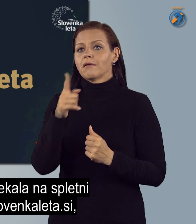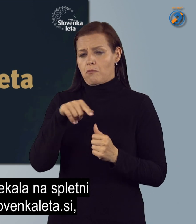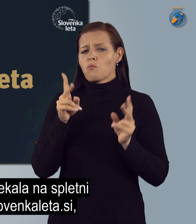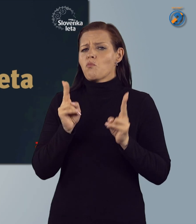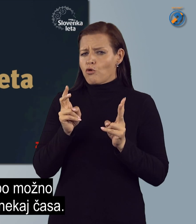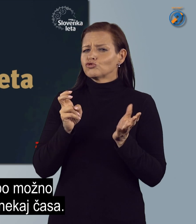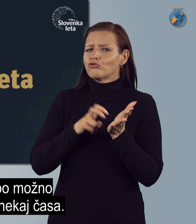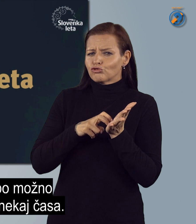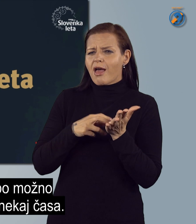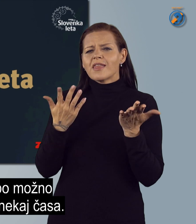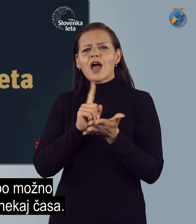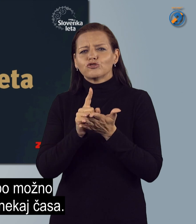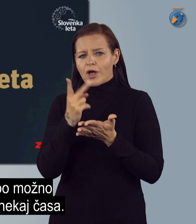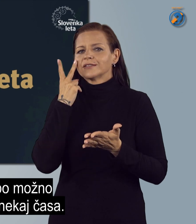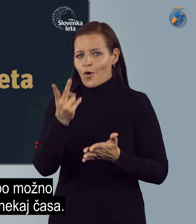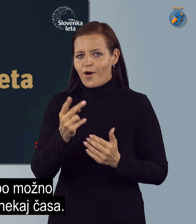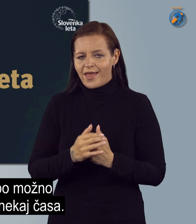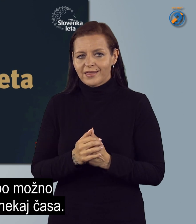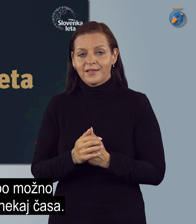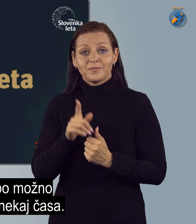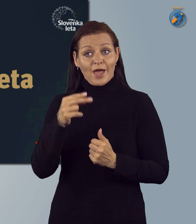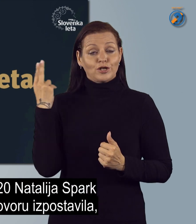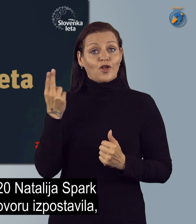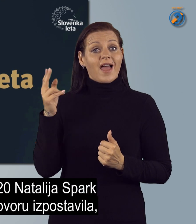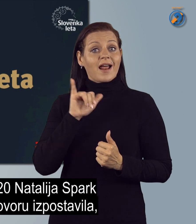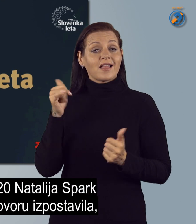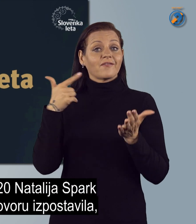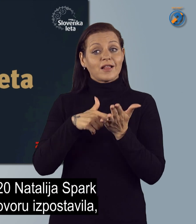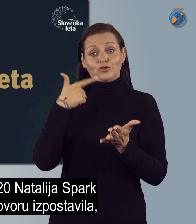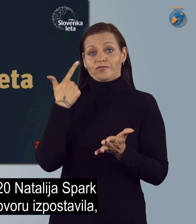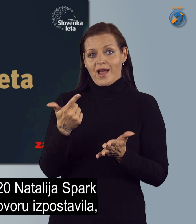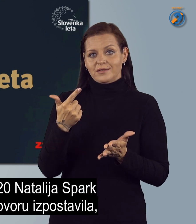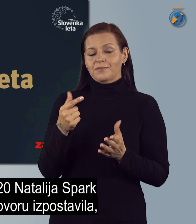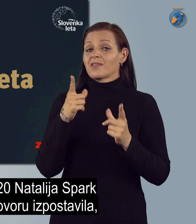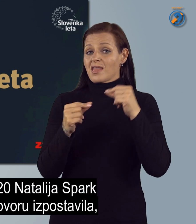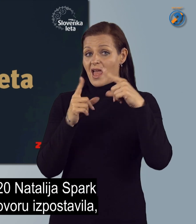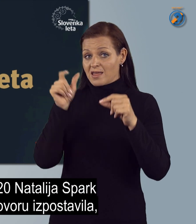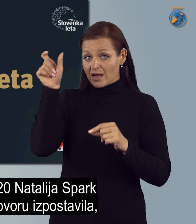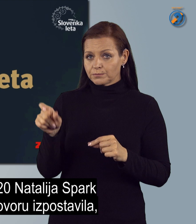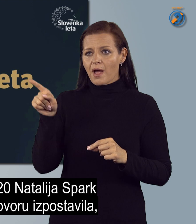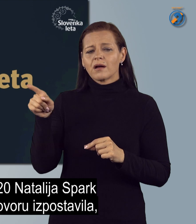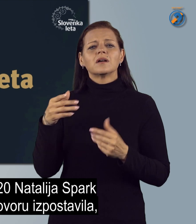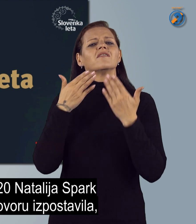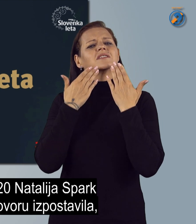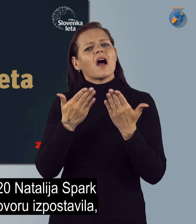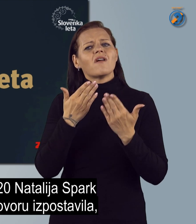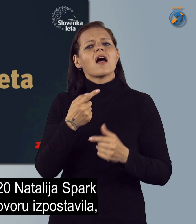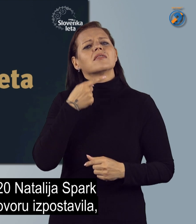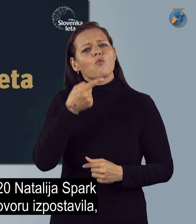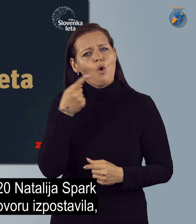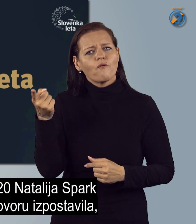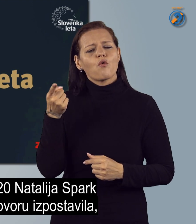www.slovenkaleta.si, kjer si jo bo možno ogledati še nekaj časa. Slovenka leta 2020 Natalija Spark